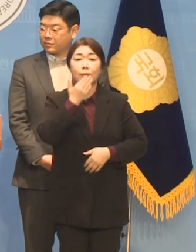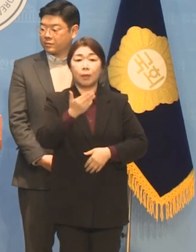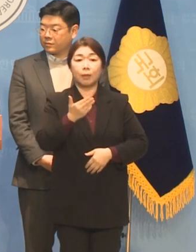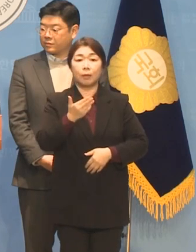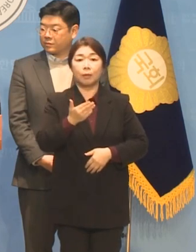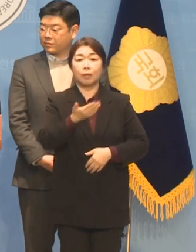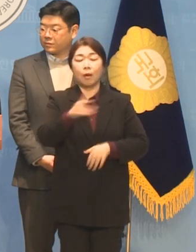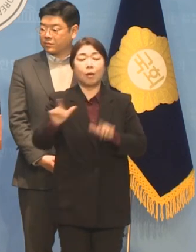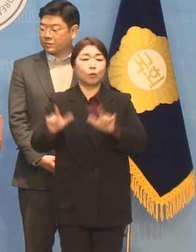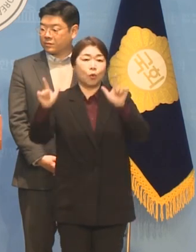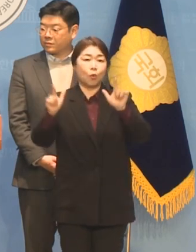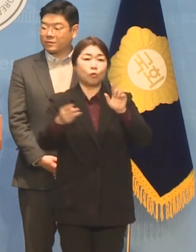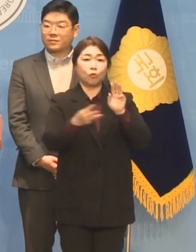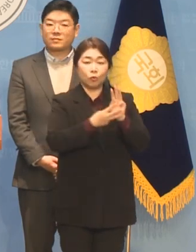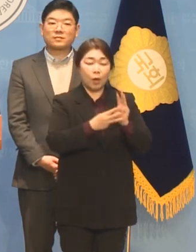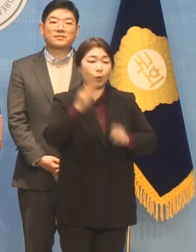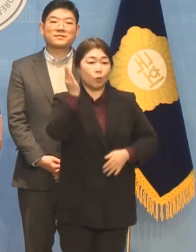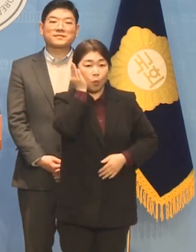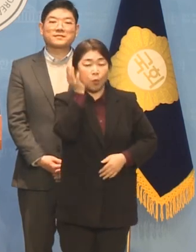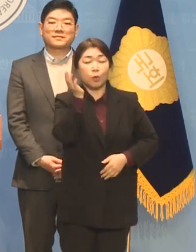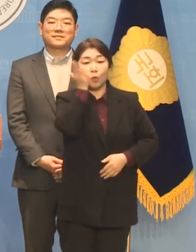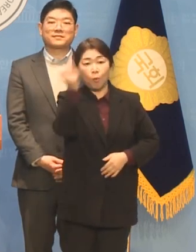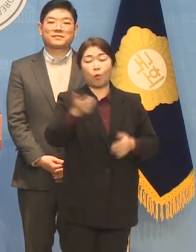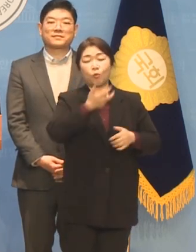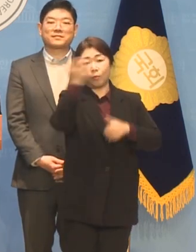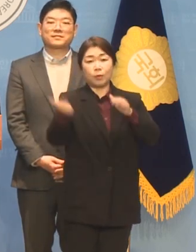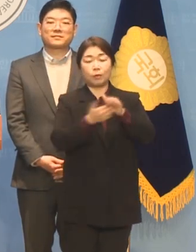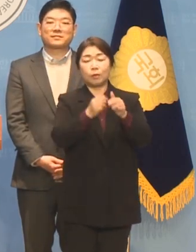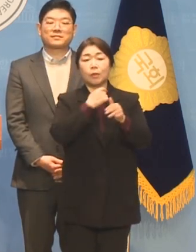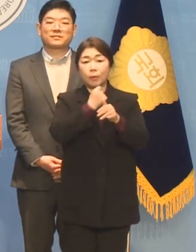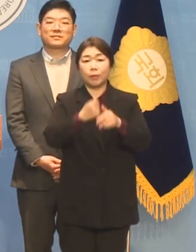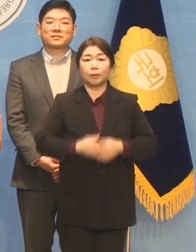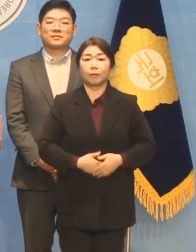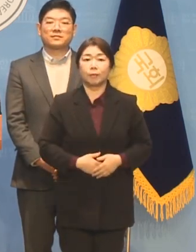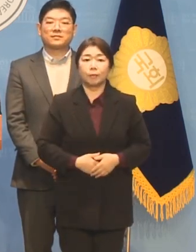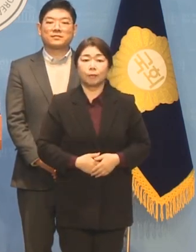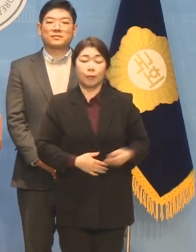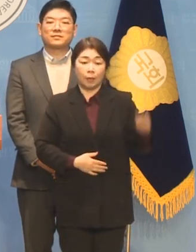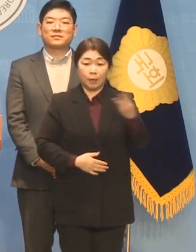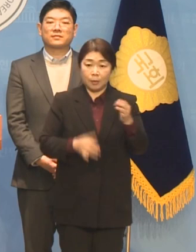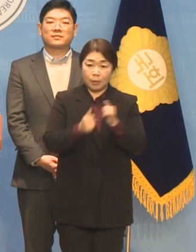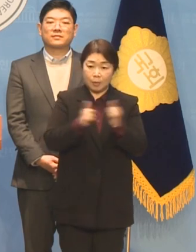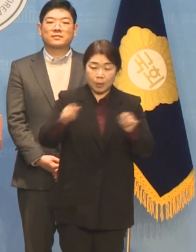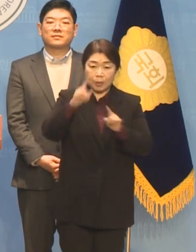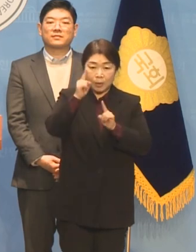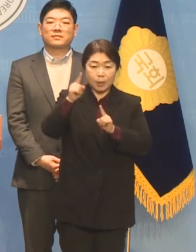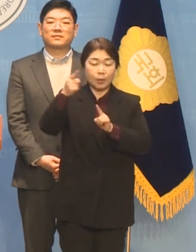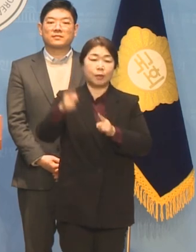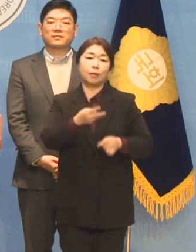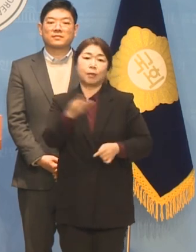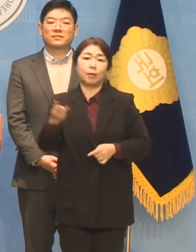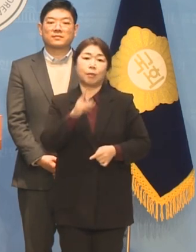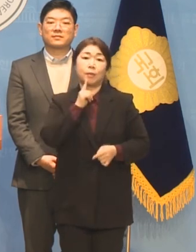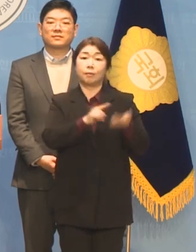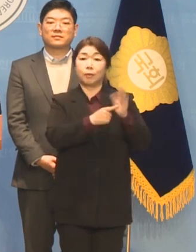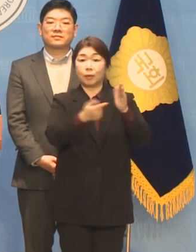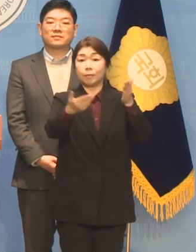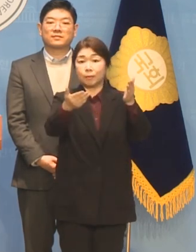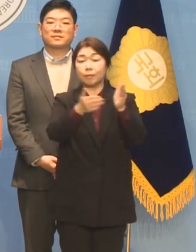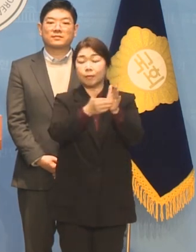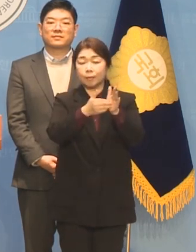강동, 중랑, 도봉의 꿈을 이루겠습니다. 동부베트 3인방 이재영, 이승환, 김재섭.